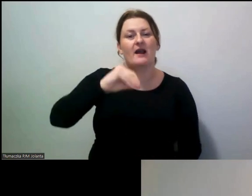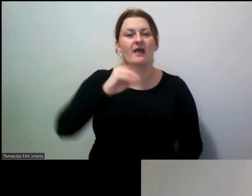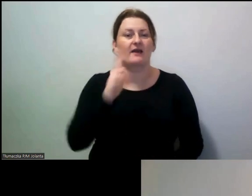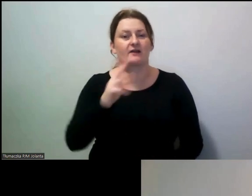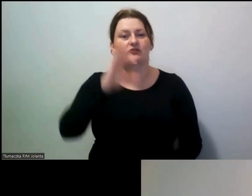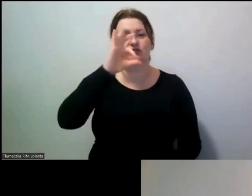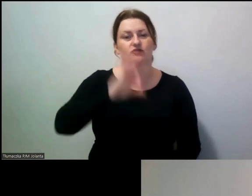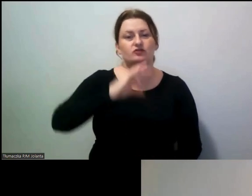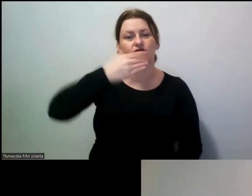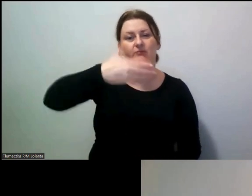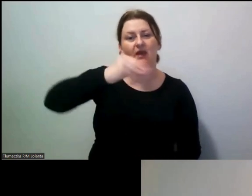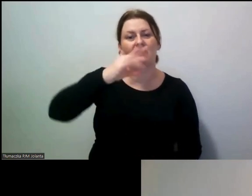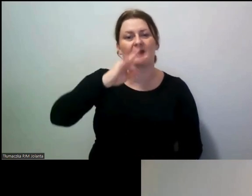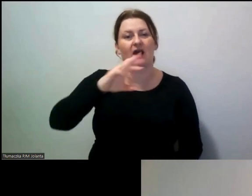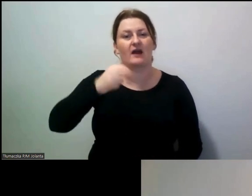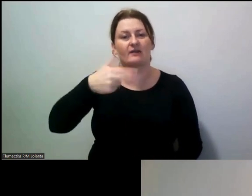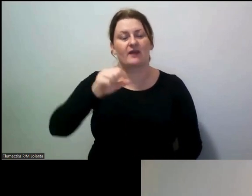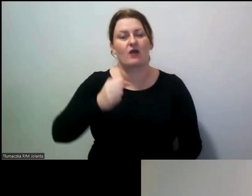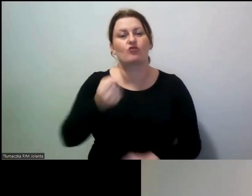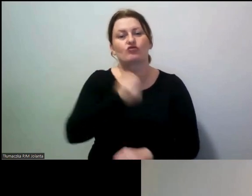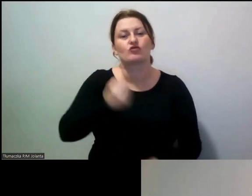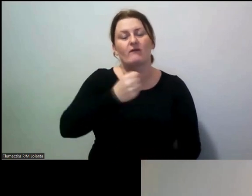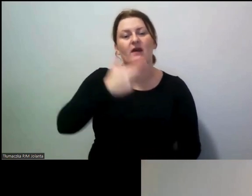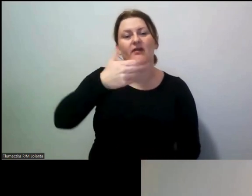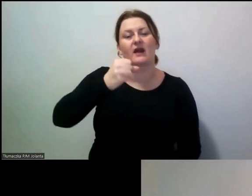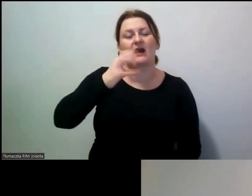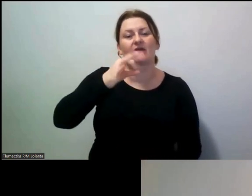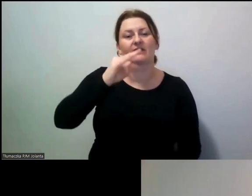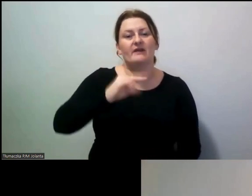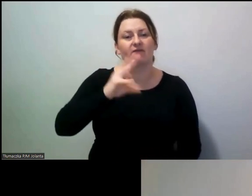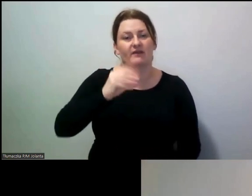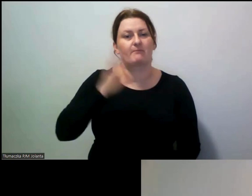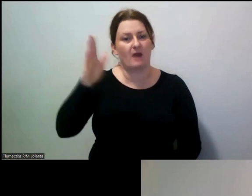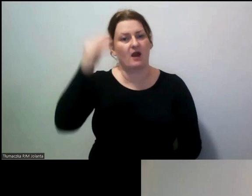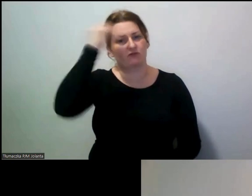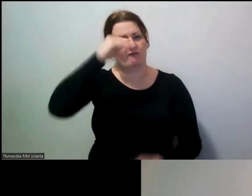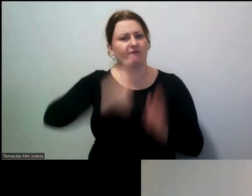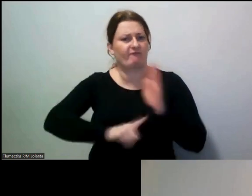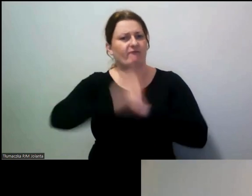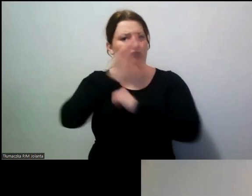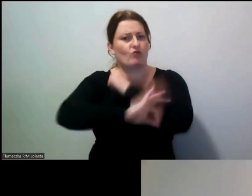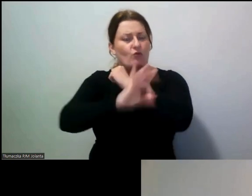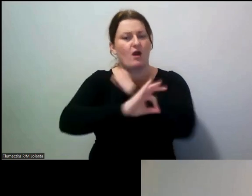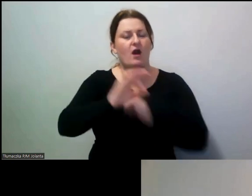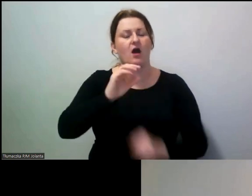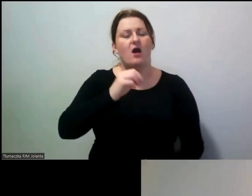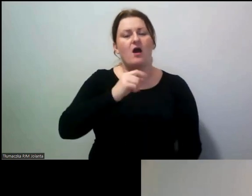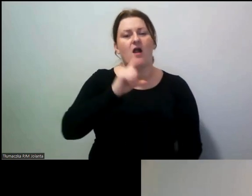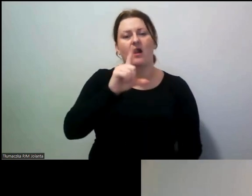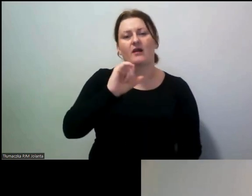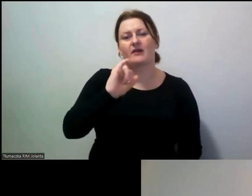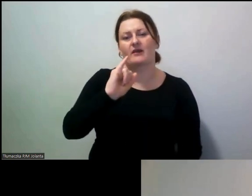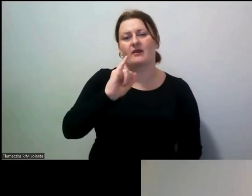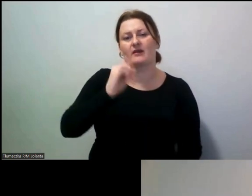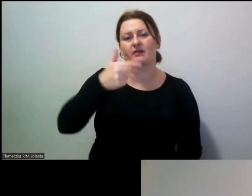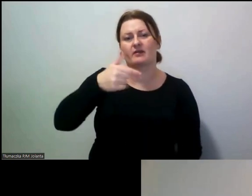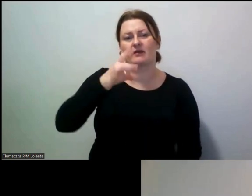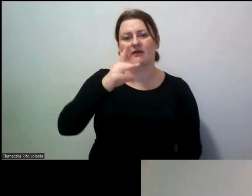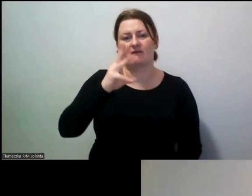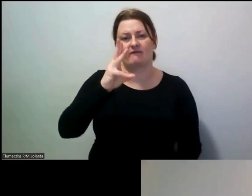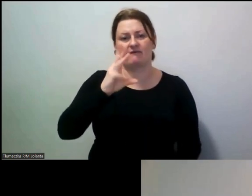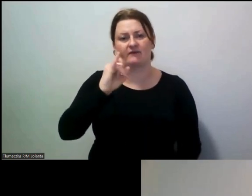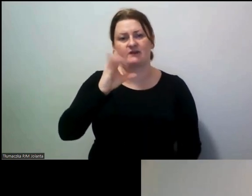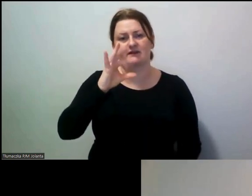również wykształcenie lingwistyczne. I po tym tak naprawdę sprawdzeniu okazało się, że ze 100 pytań